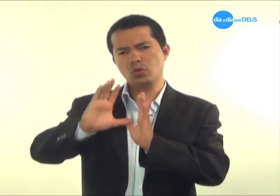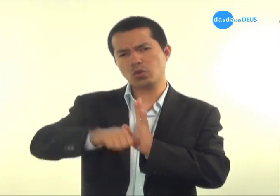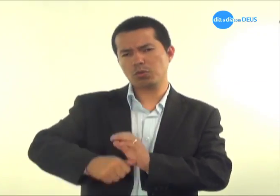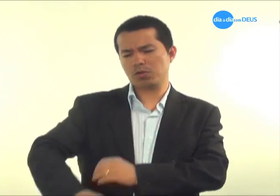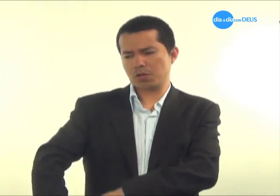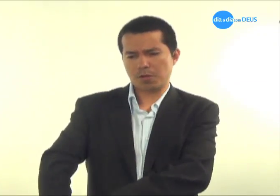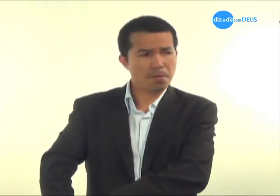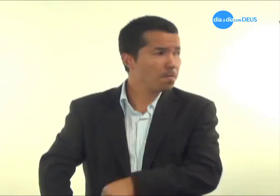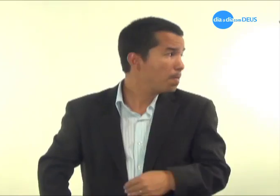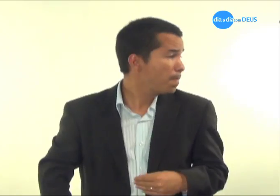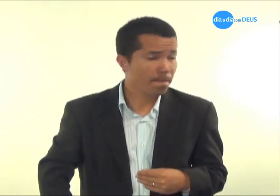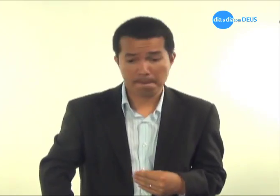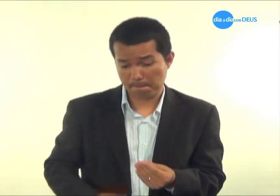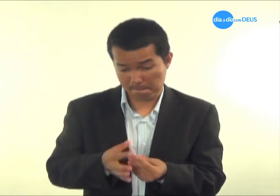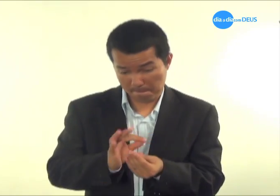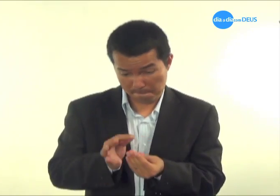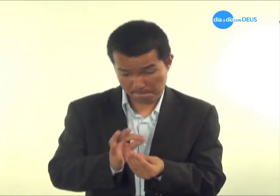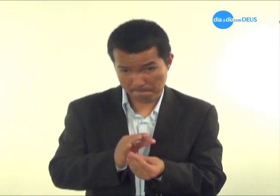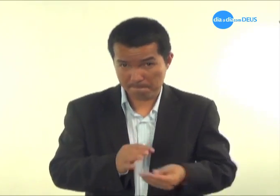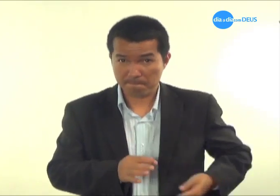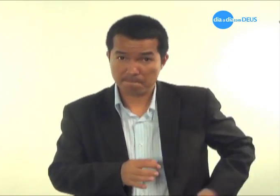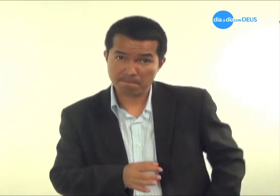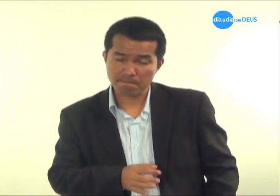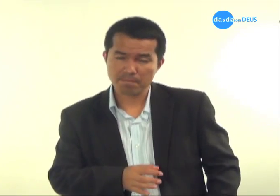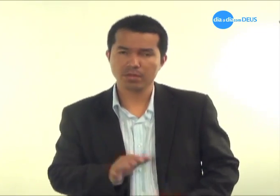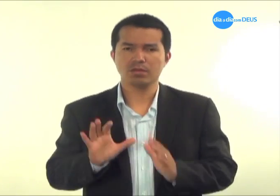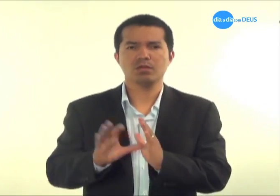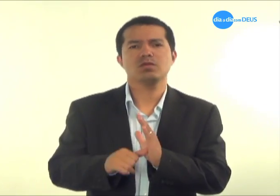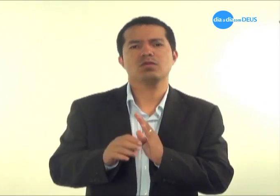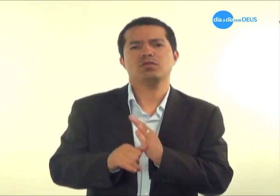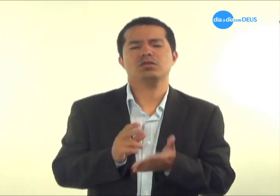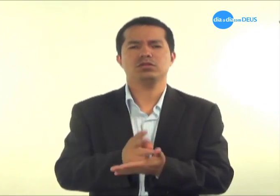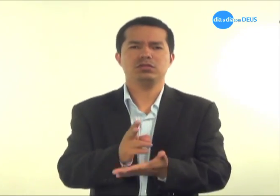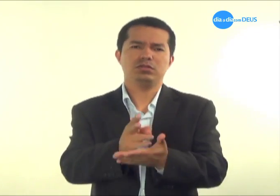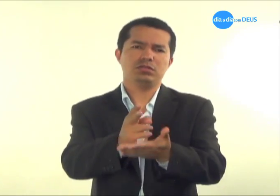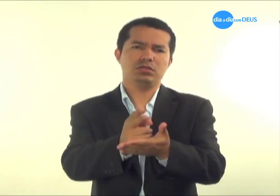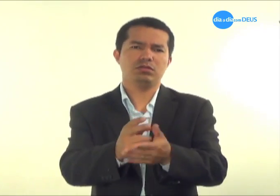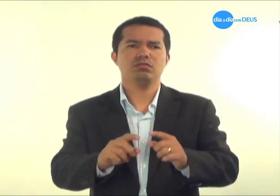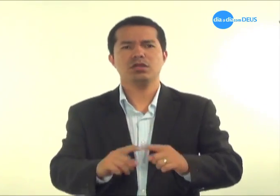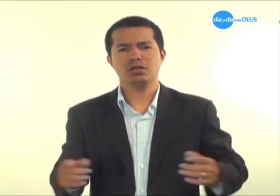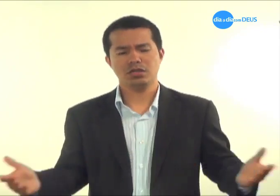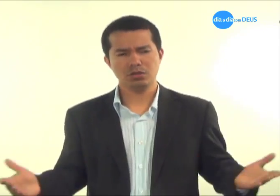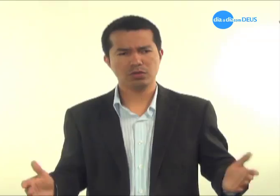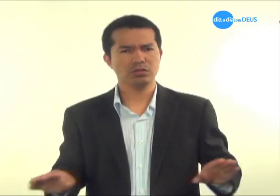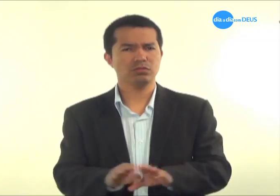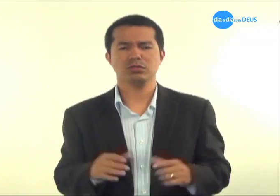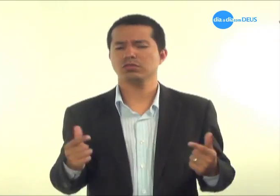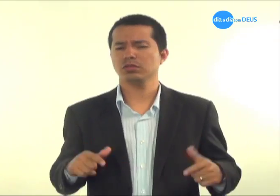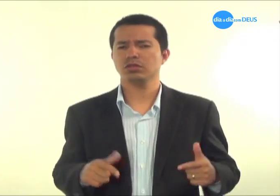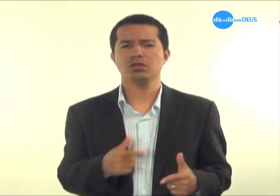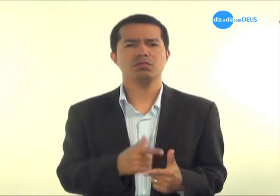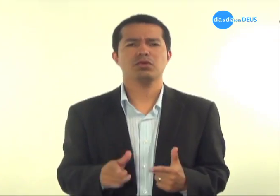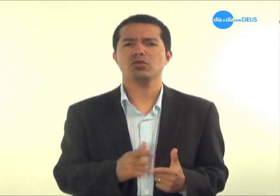o dinheiro da bolsa e não tinha problema nenhum, não tinha dificuldade nenhuma em